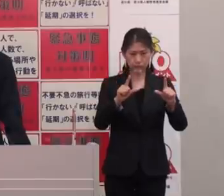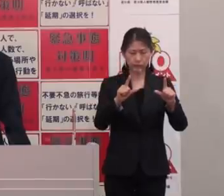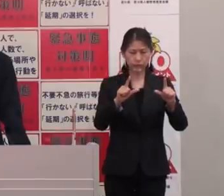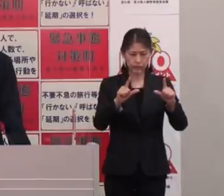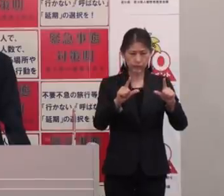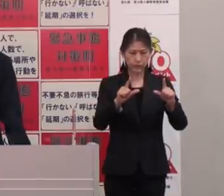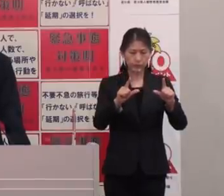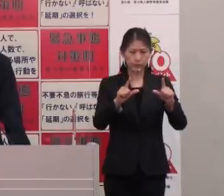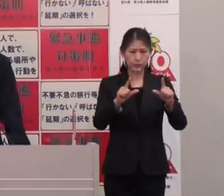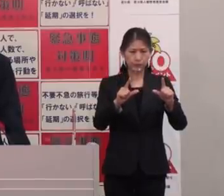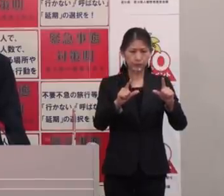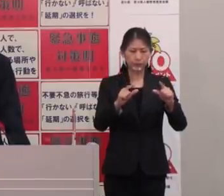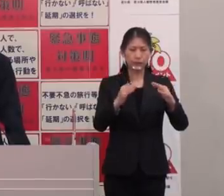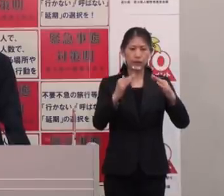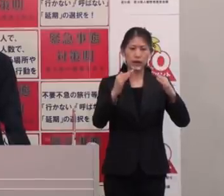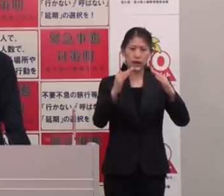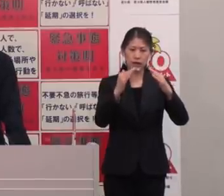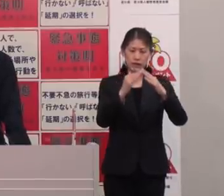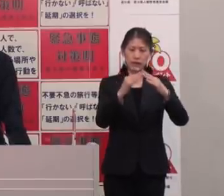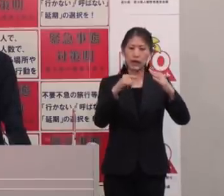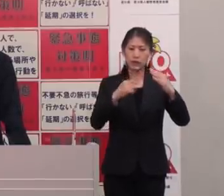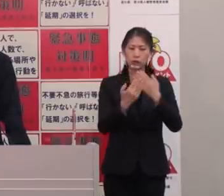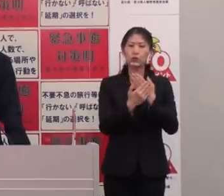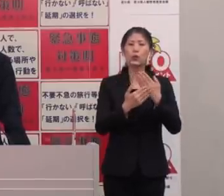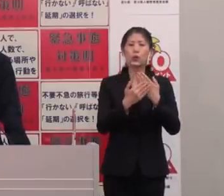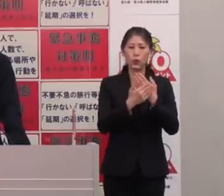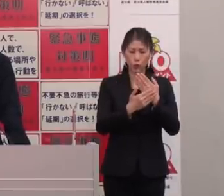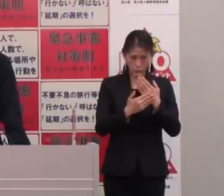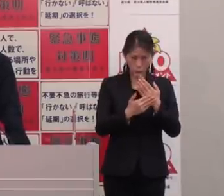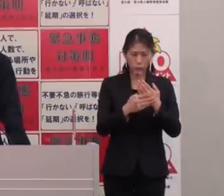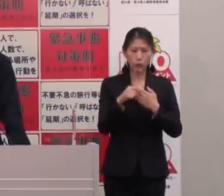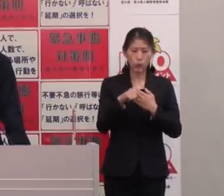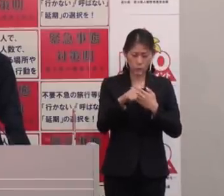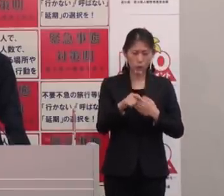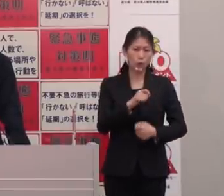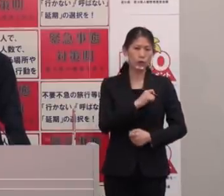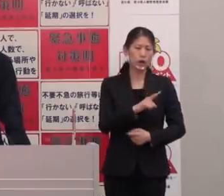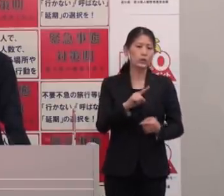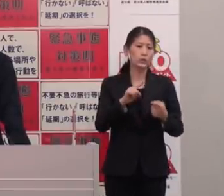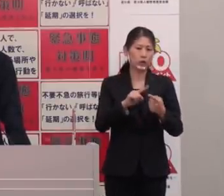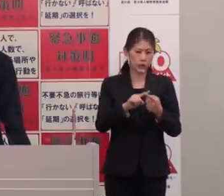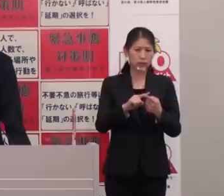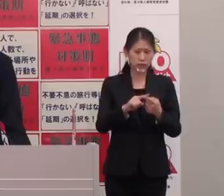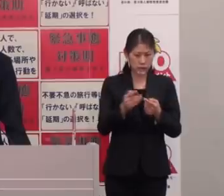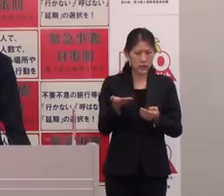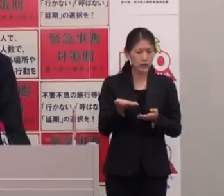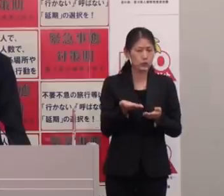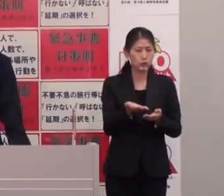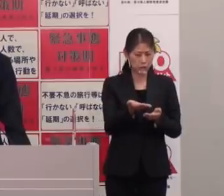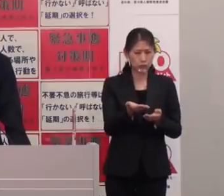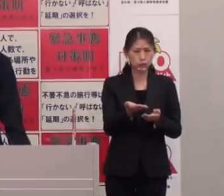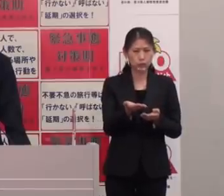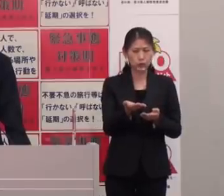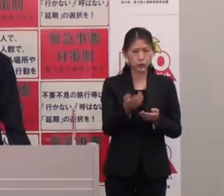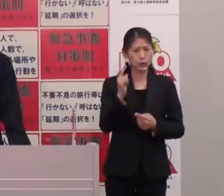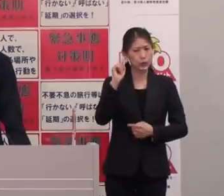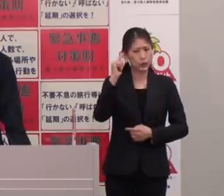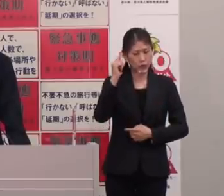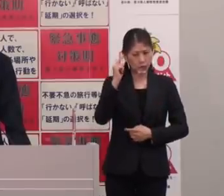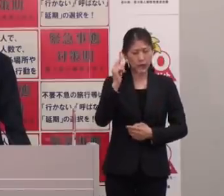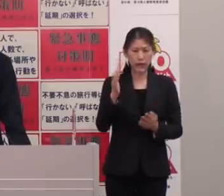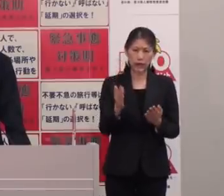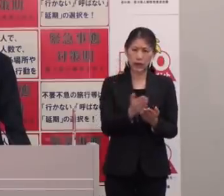にというふうな切り替えまでは現状そこまでの判